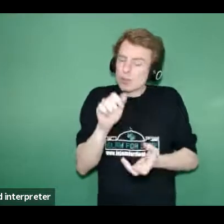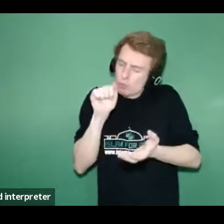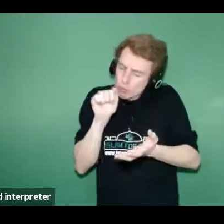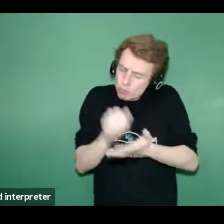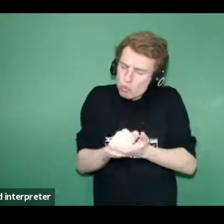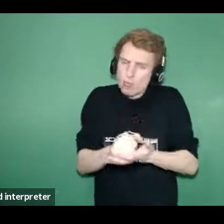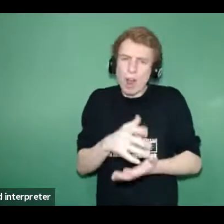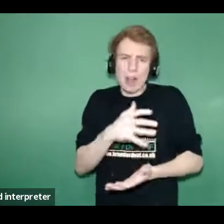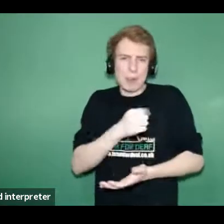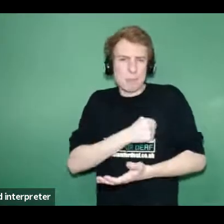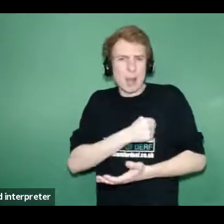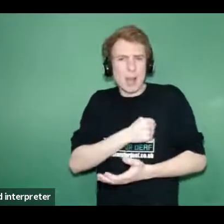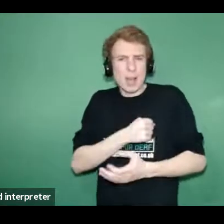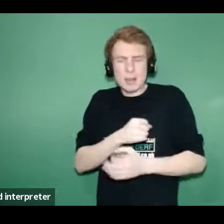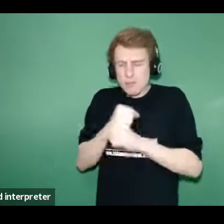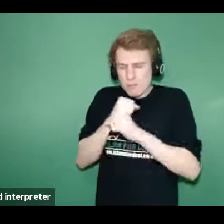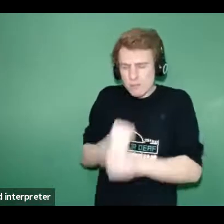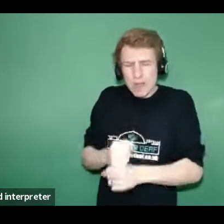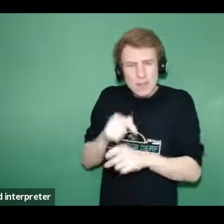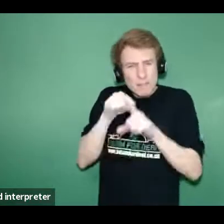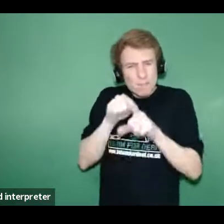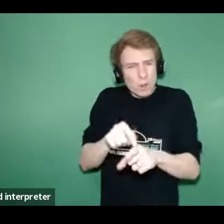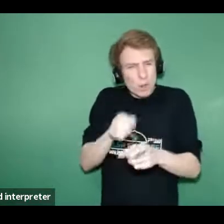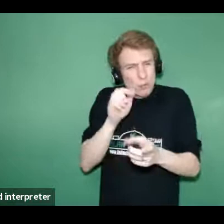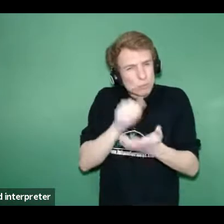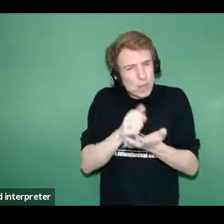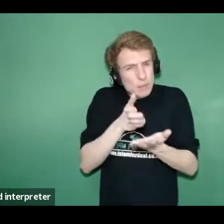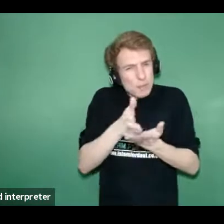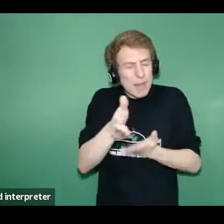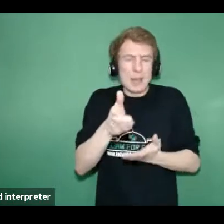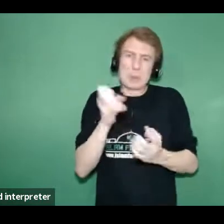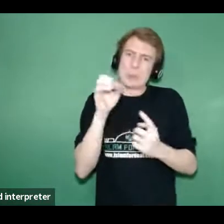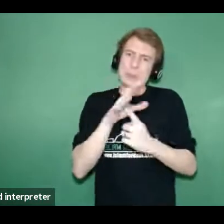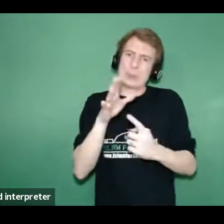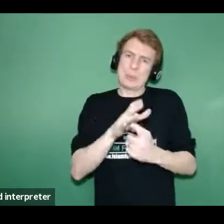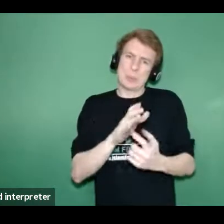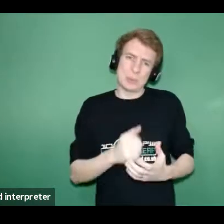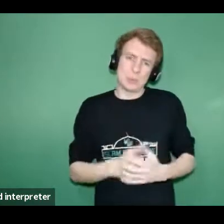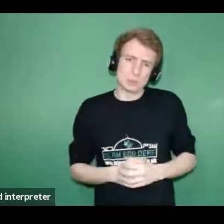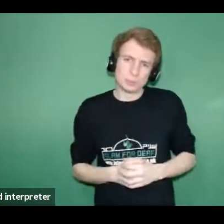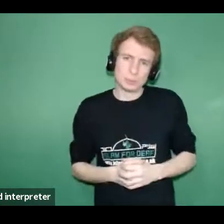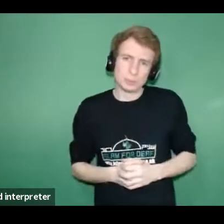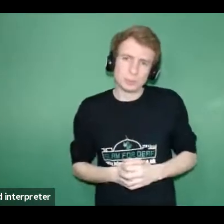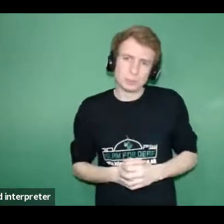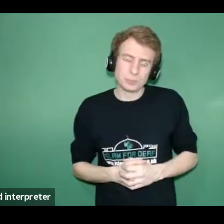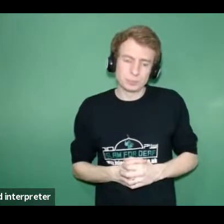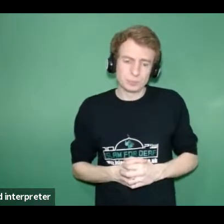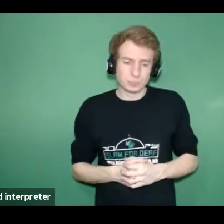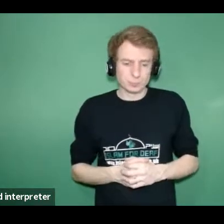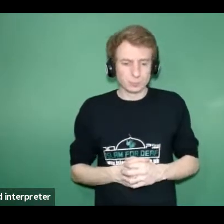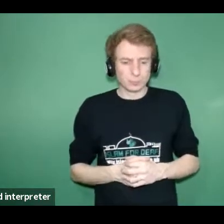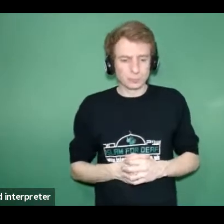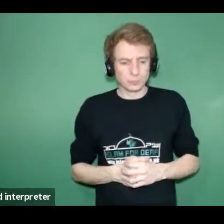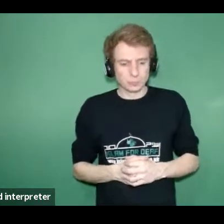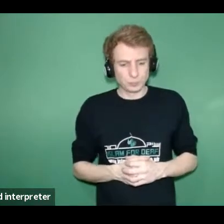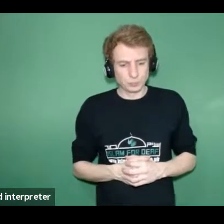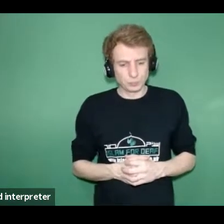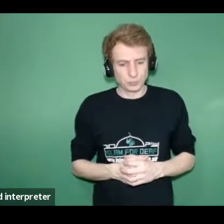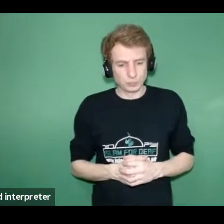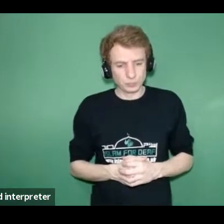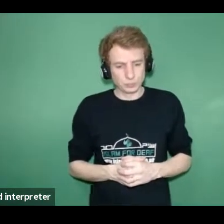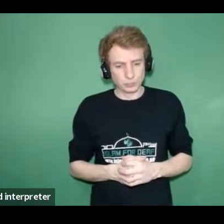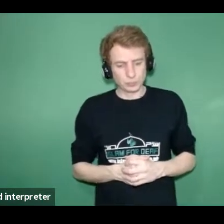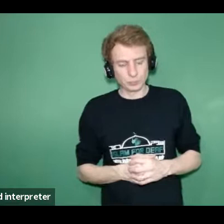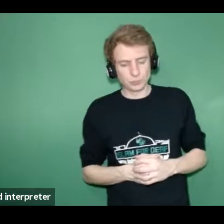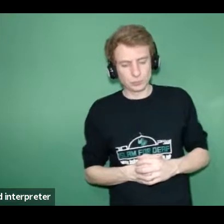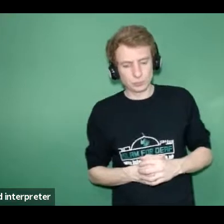نعم. والله عز وجل بين لنا عقيدة الأنبياء